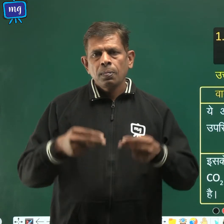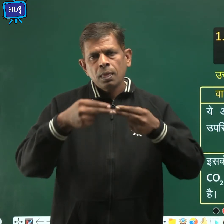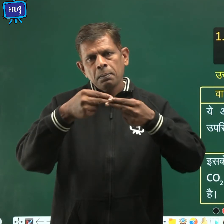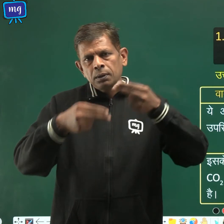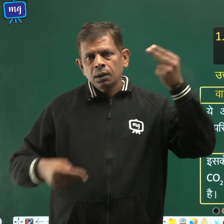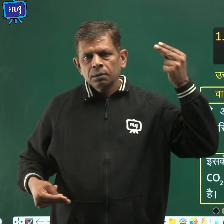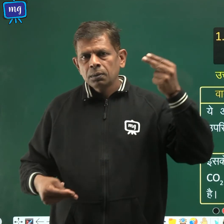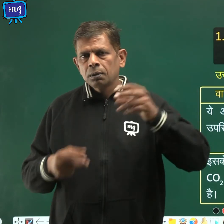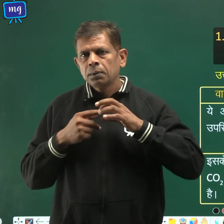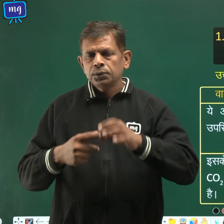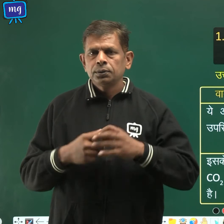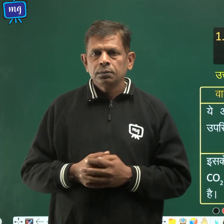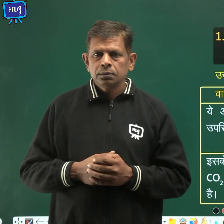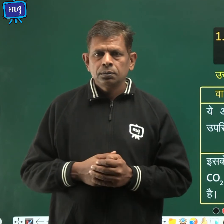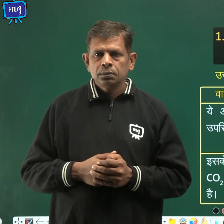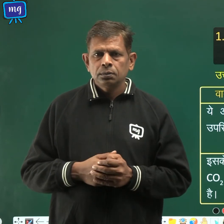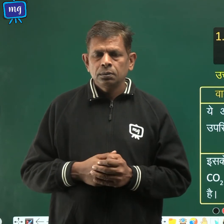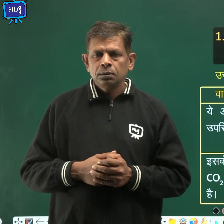निबंधात्मक प्रश्न